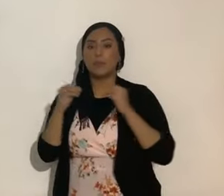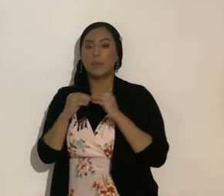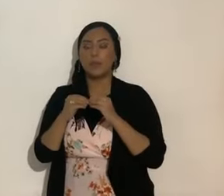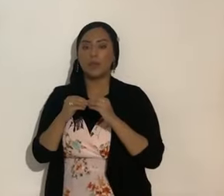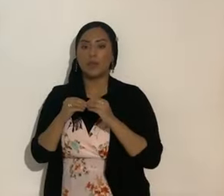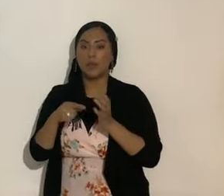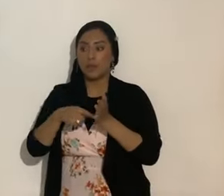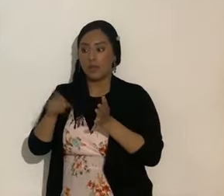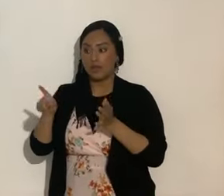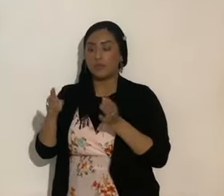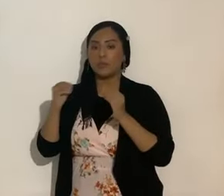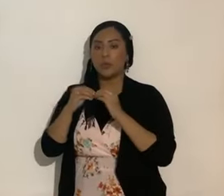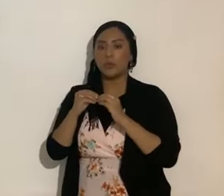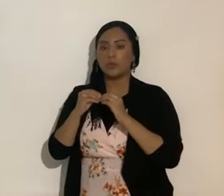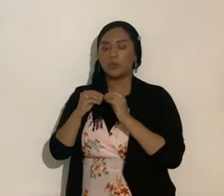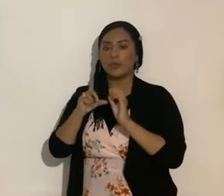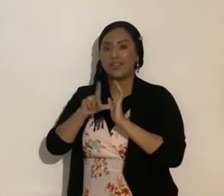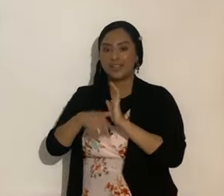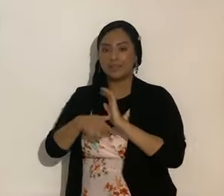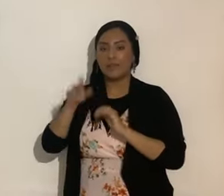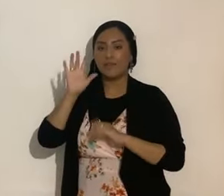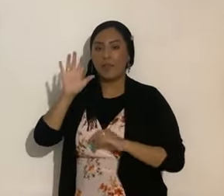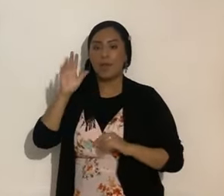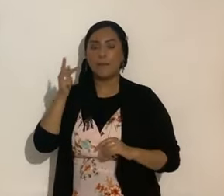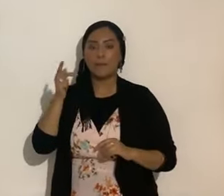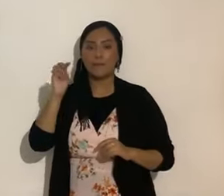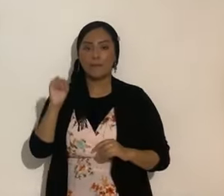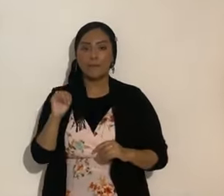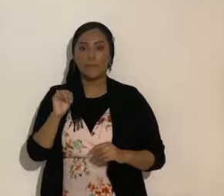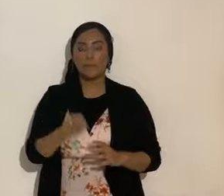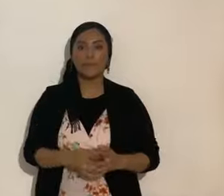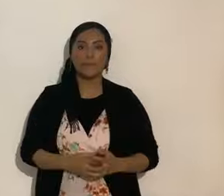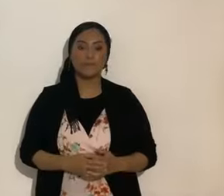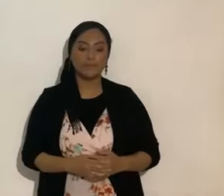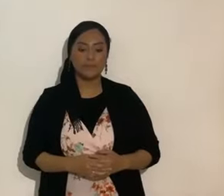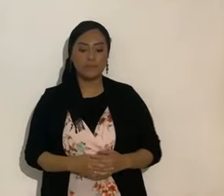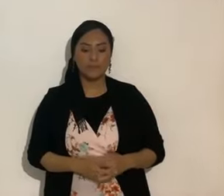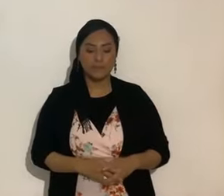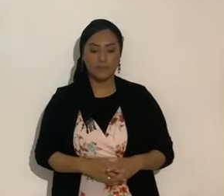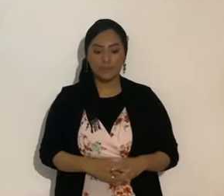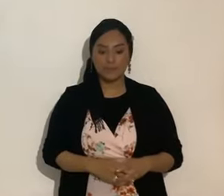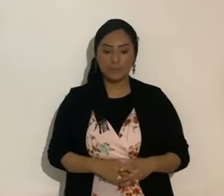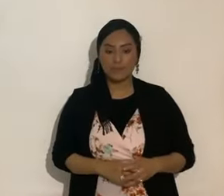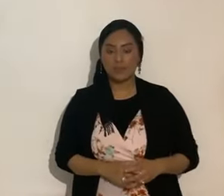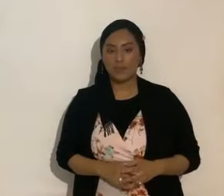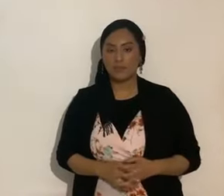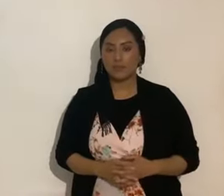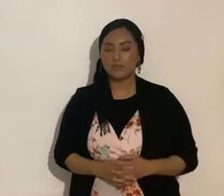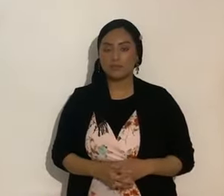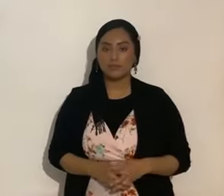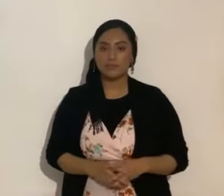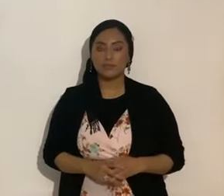los contrató a la hora undécima, 5 de la tarde, ¿sí? Bueno, de nuestro horario. Ahora, mucha